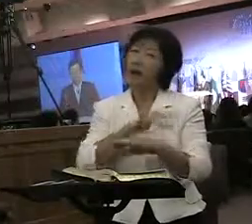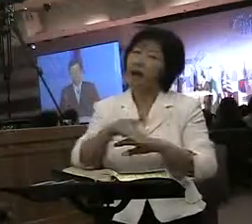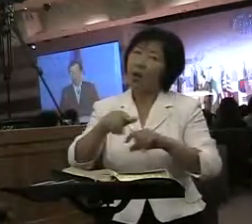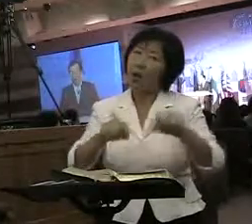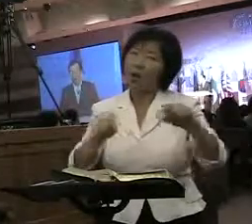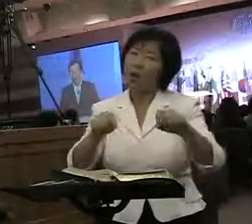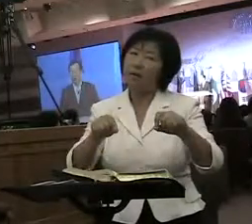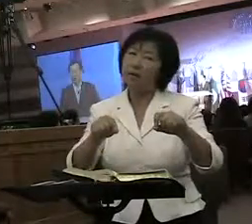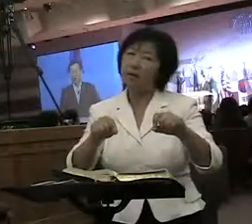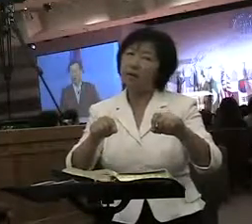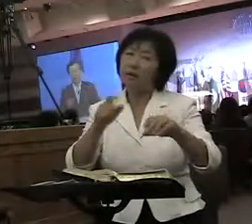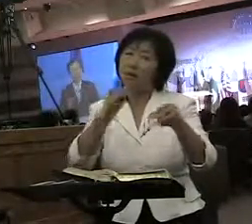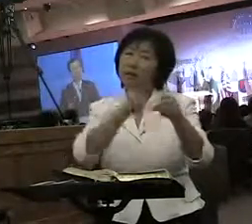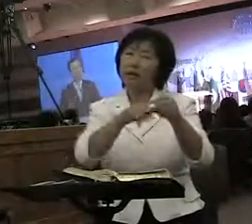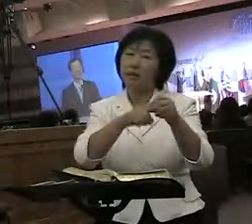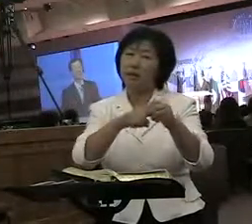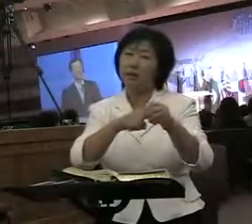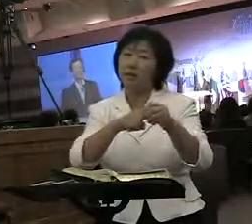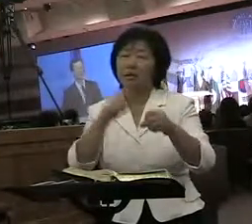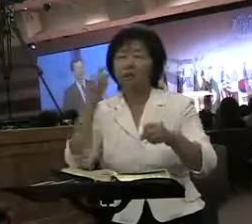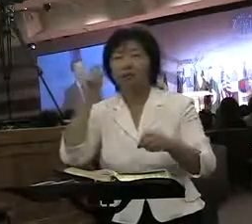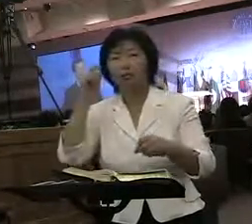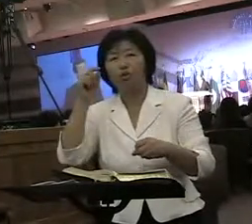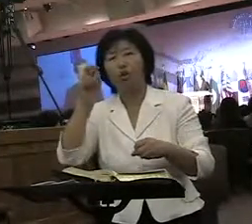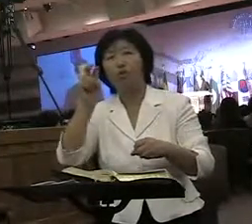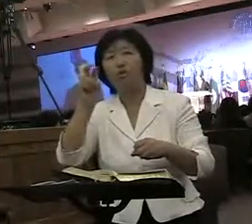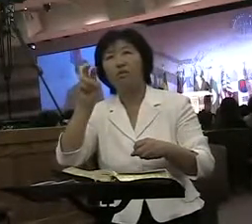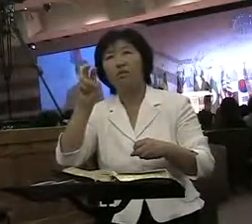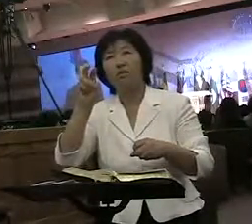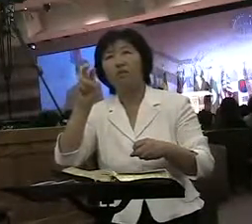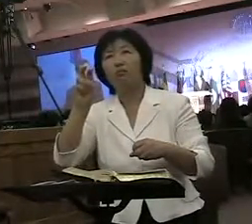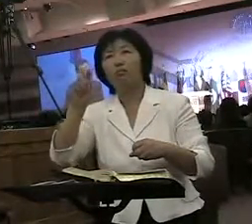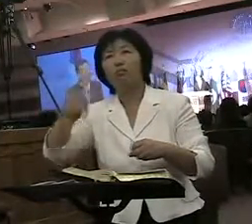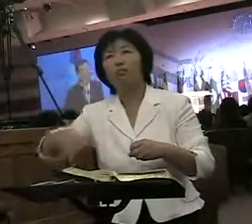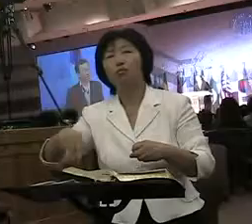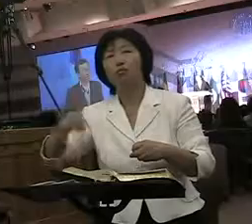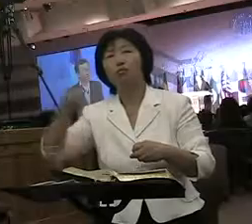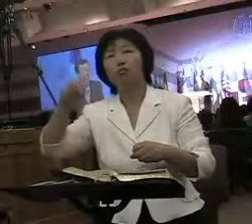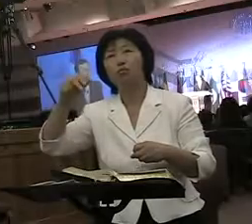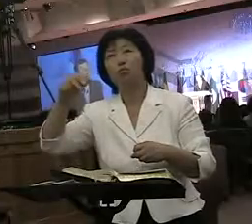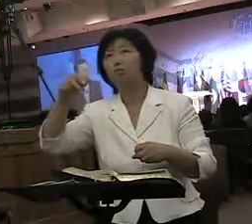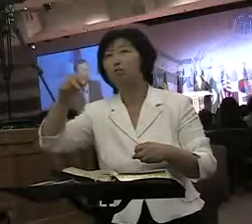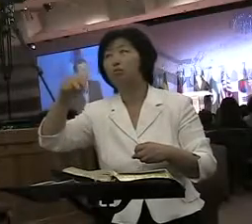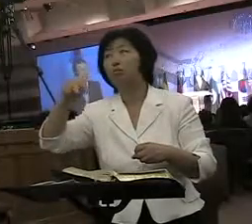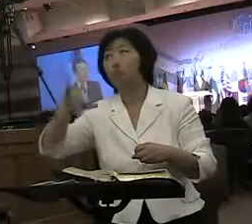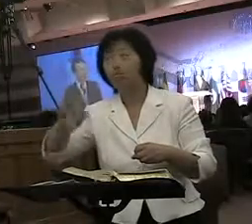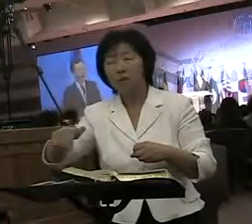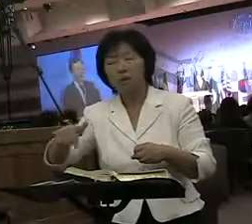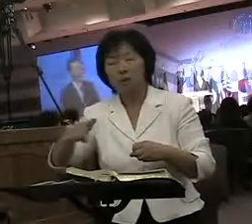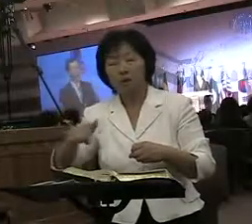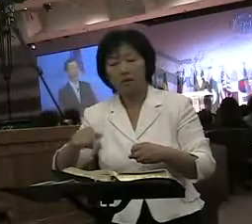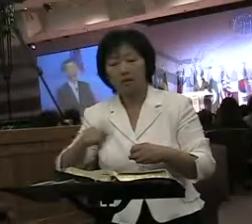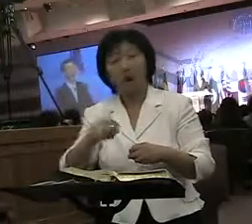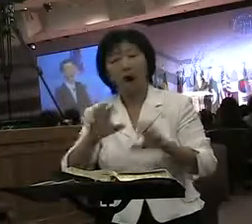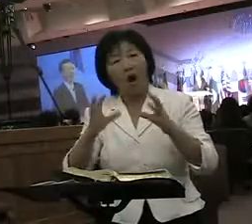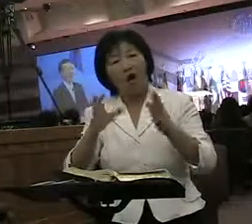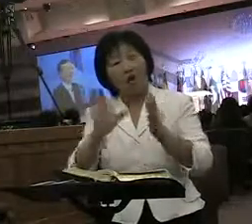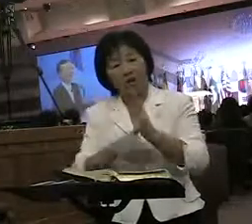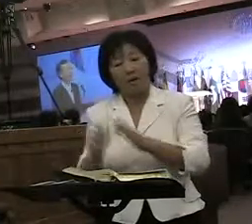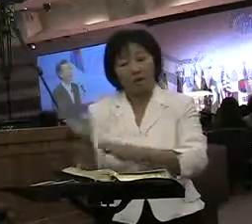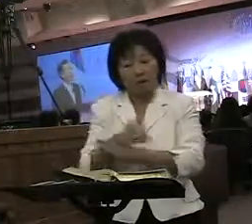계획적인 무식을 항상 하며 살았습니다. 계획적인 무식이 무슨 말이에요? 어렸을 때부터 그도